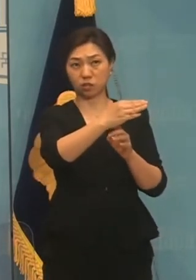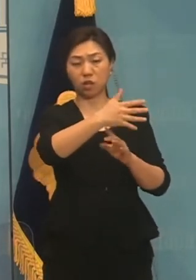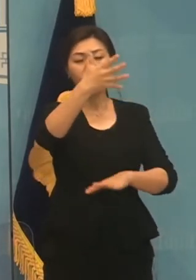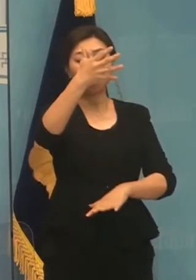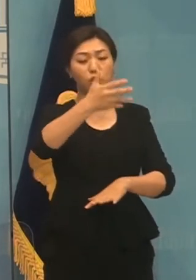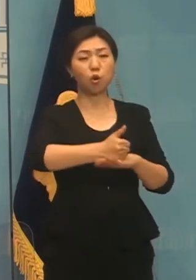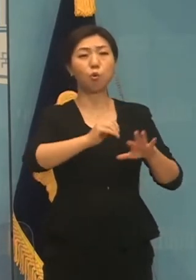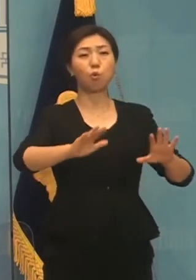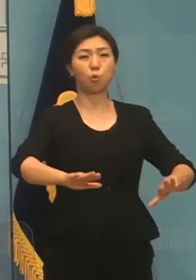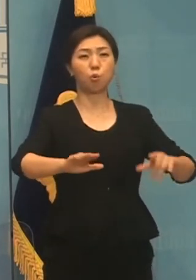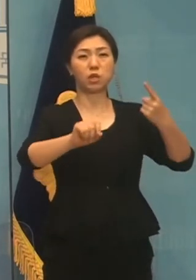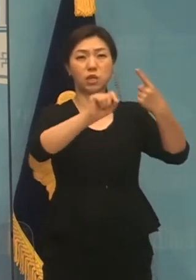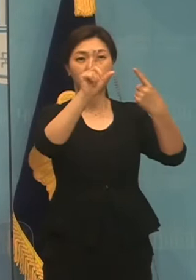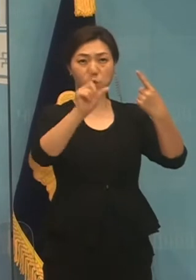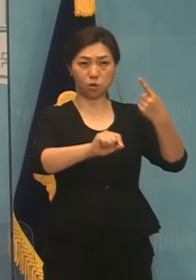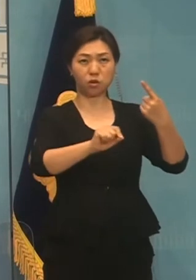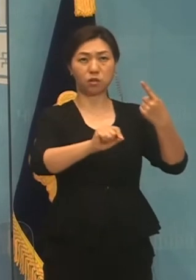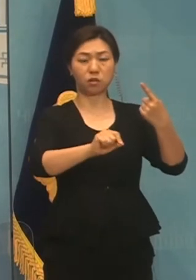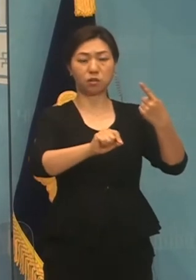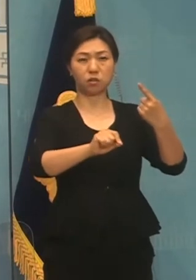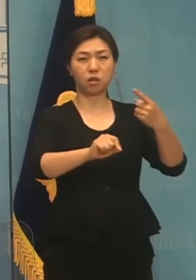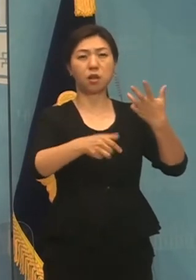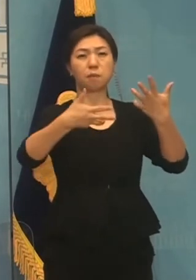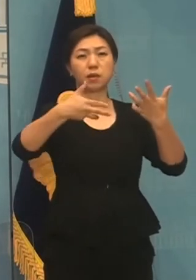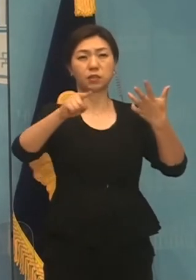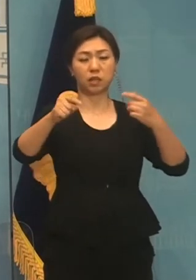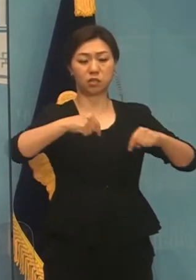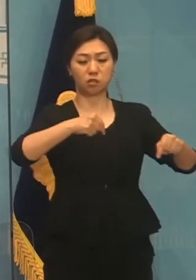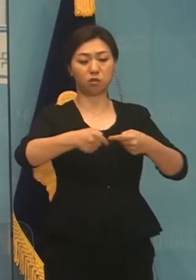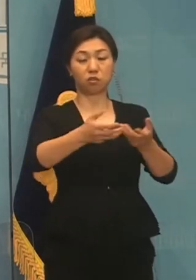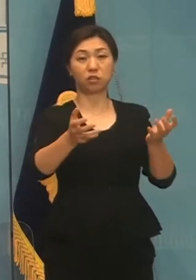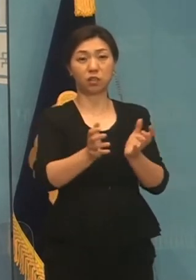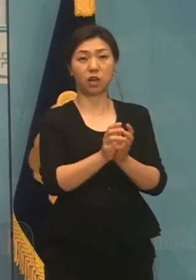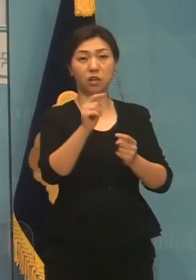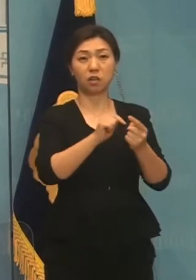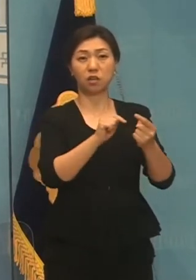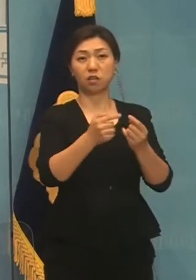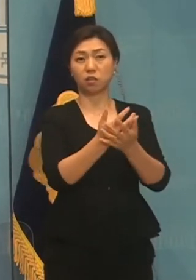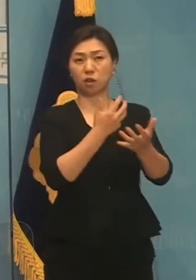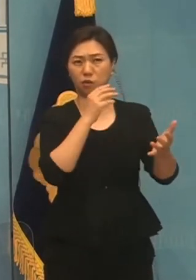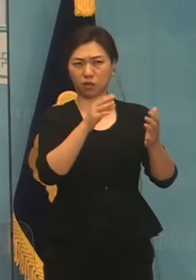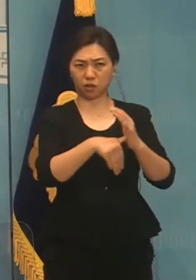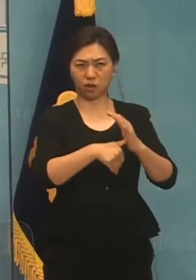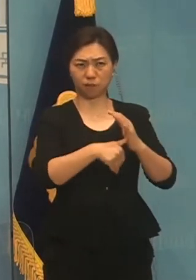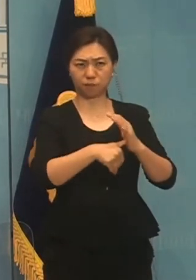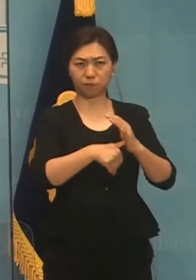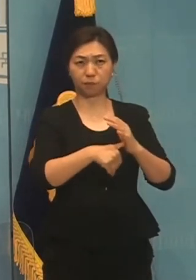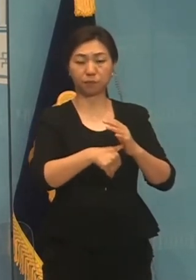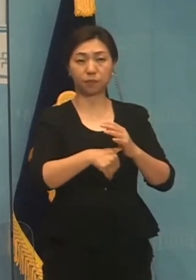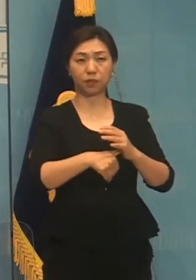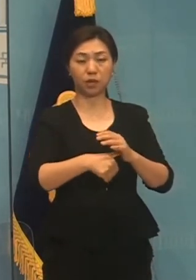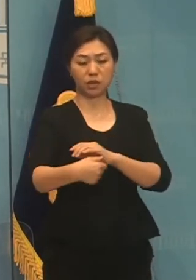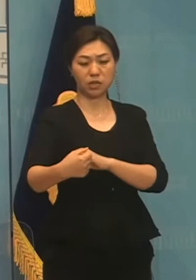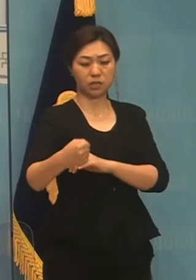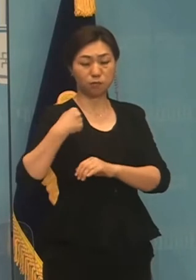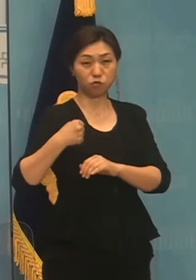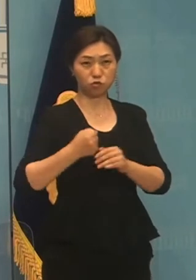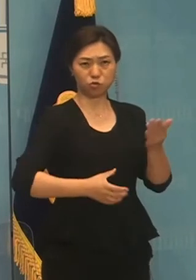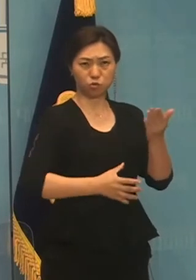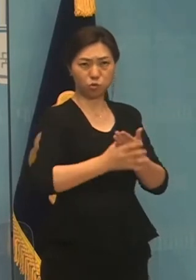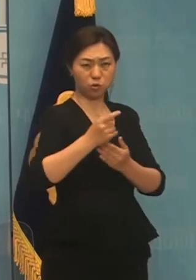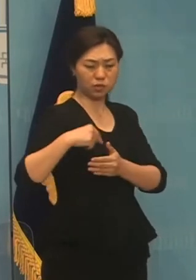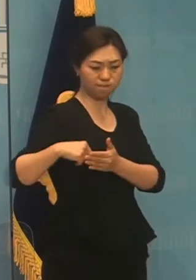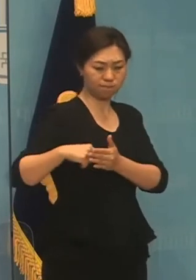1월 제8차 당대회를 통해 무력 적화 통일 의지를 천명하며 본색을